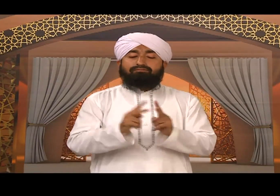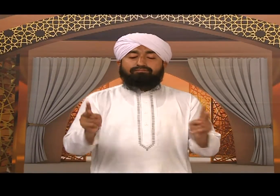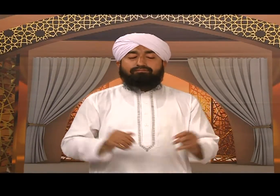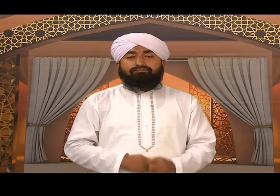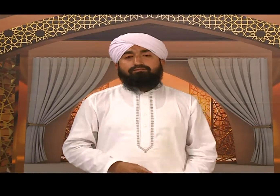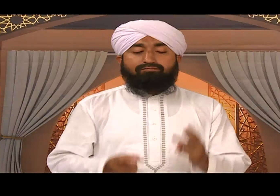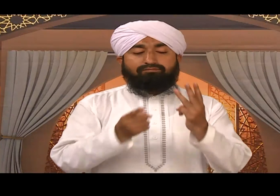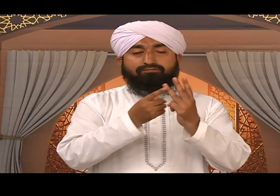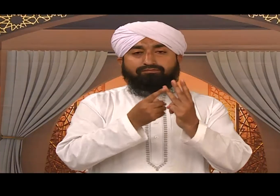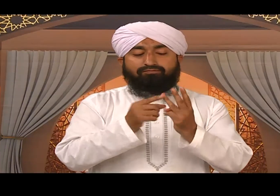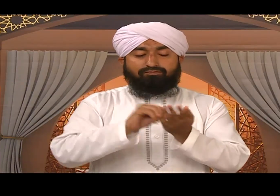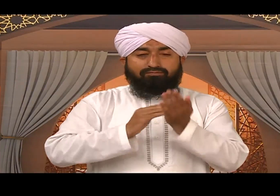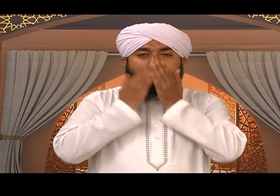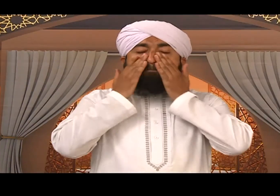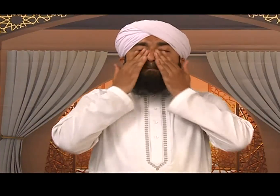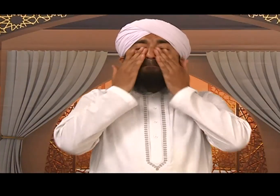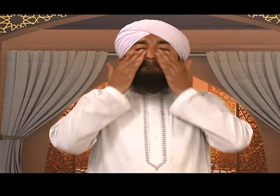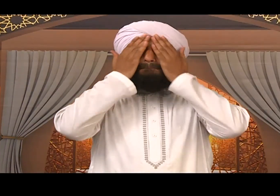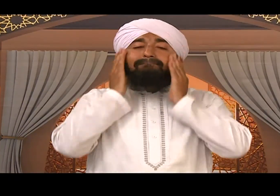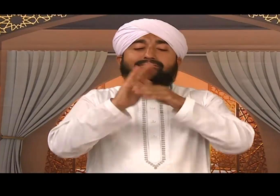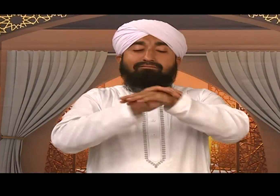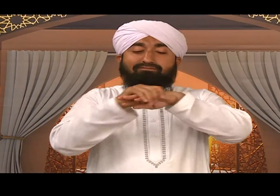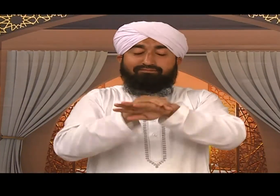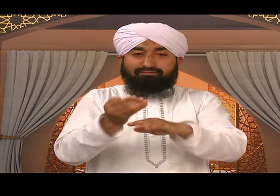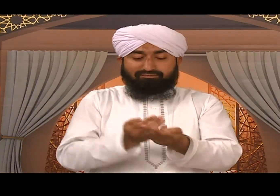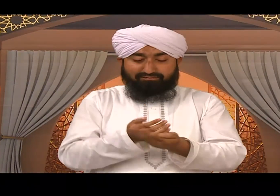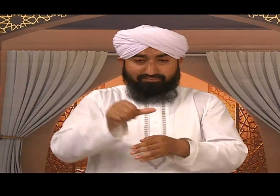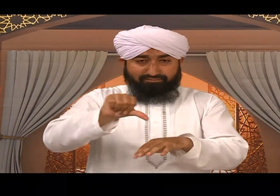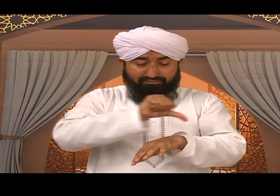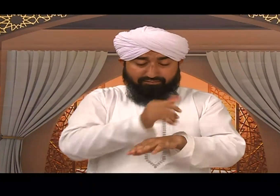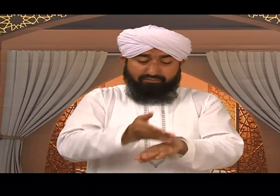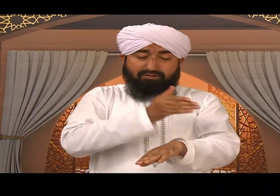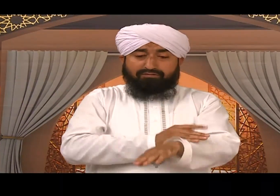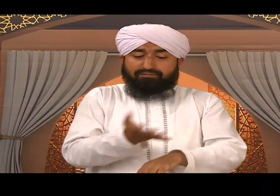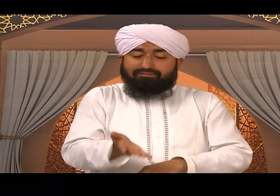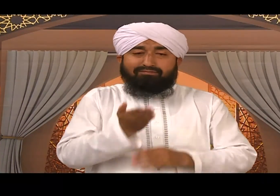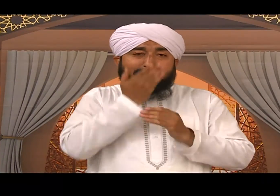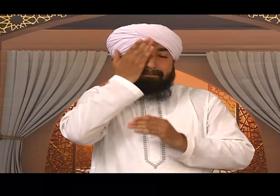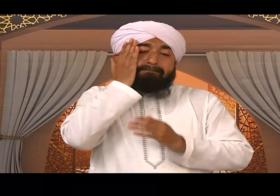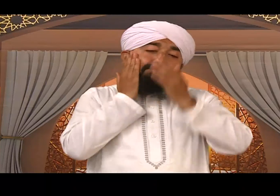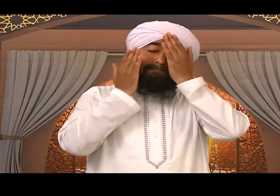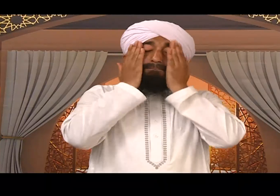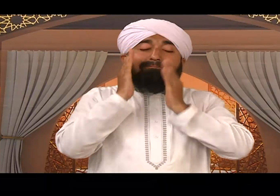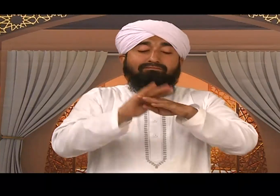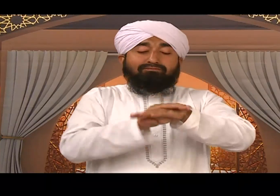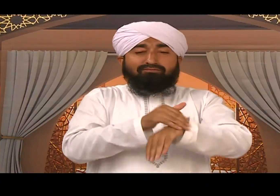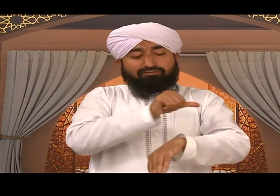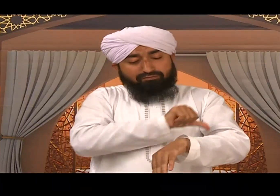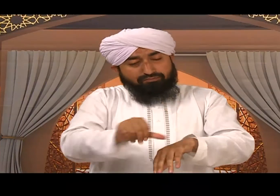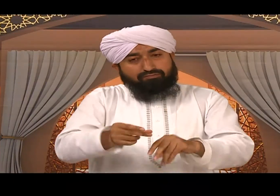کرتی ہیں۔ نمبر 3، پانی چپڑنا۔ اعضاء دھونے سے پہلے ان پر بھیگا ہاتھ پھیر لے کہ پانی جلد دوڑتا